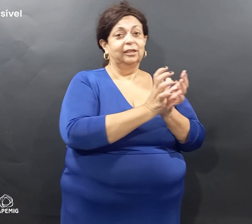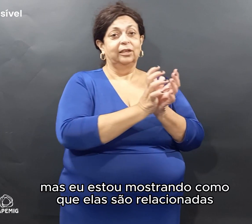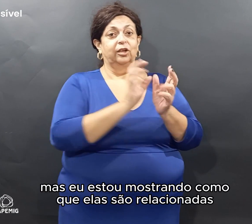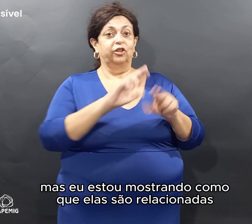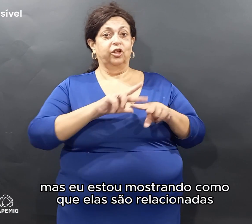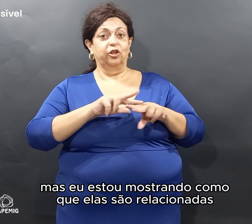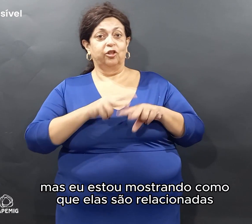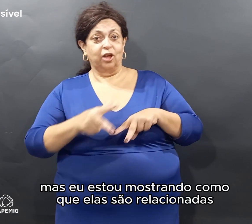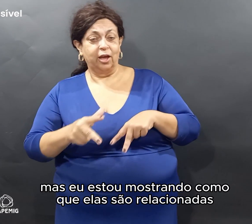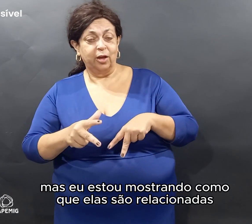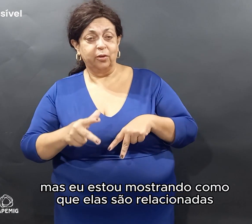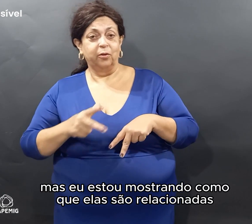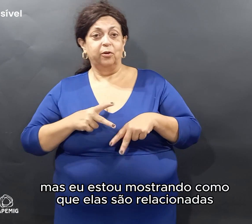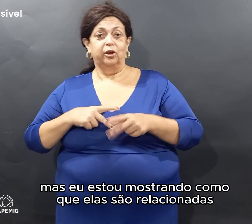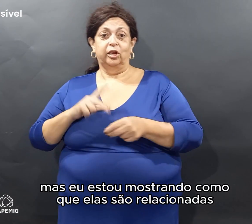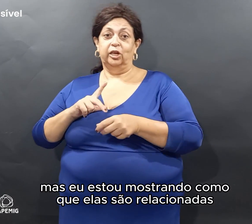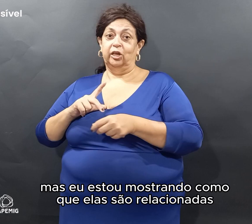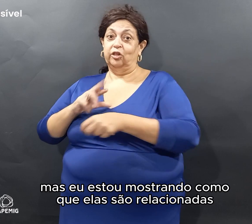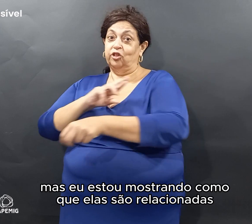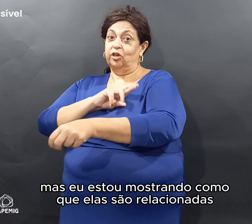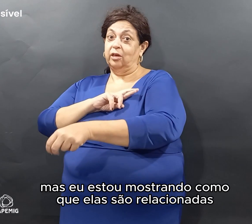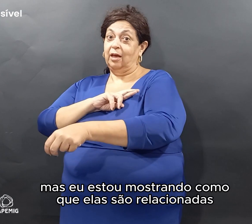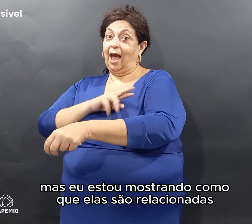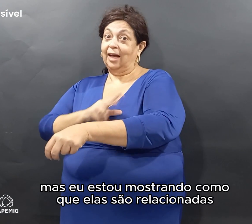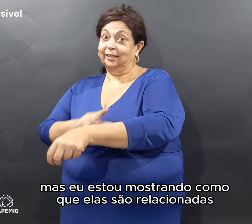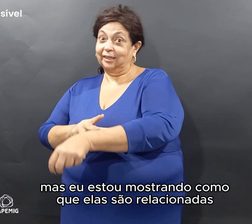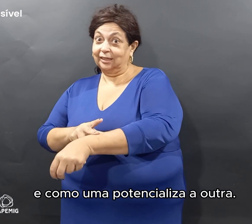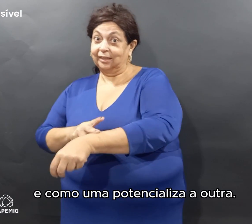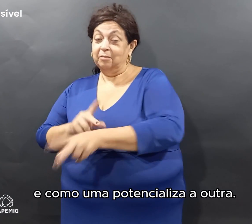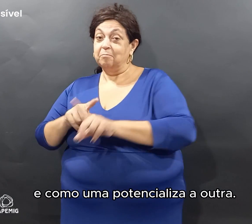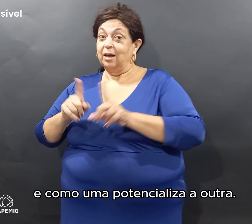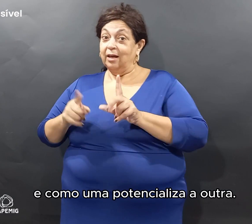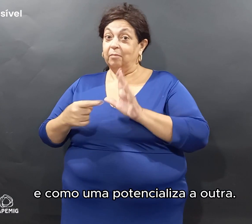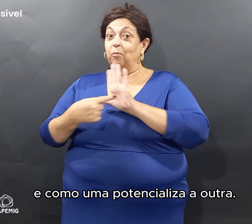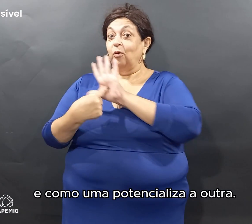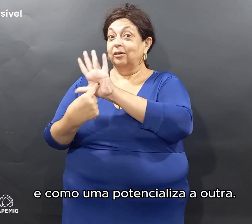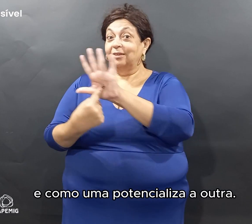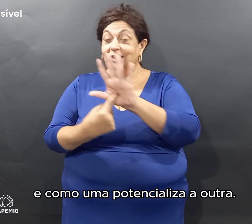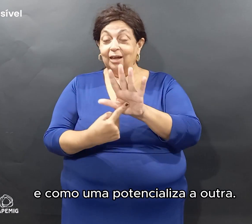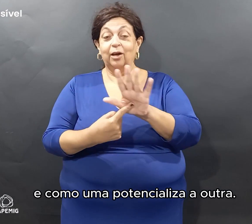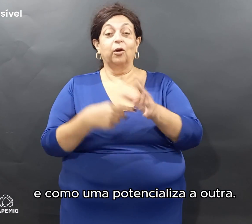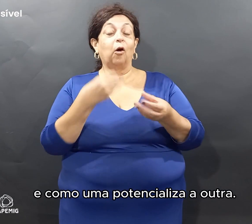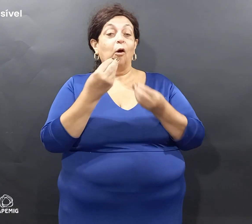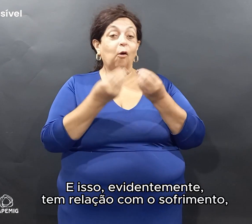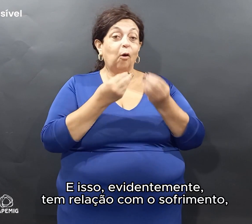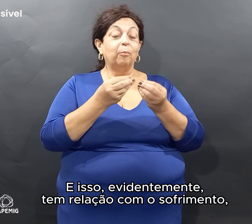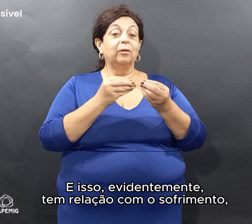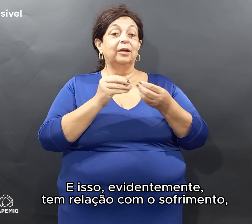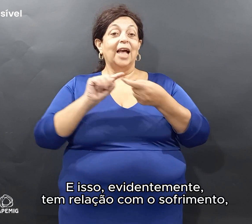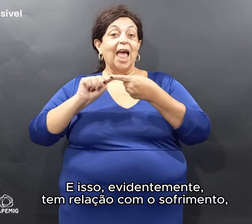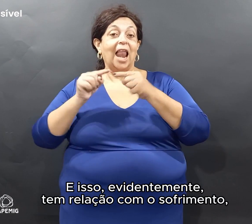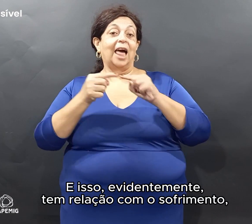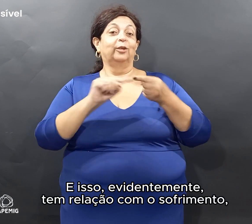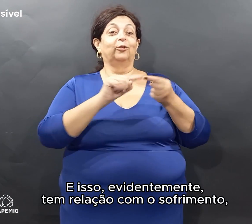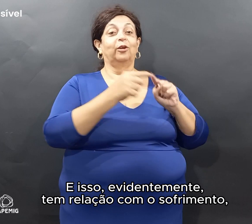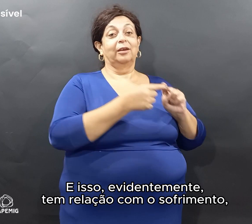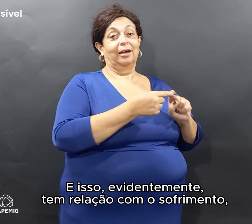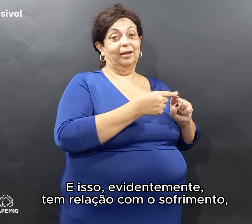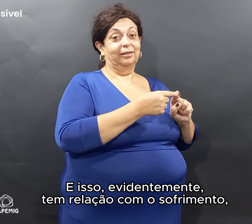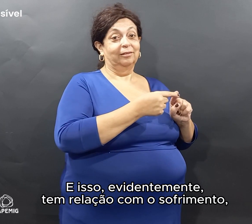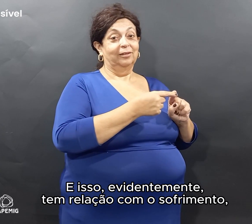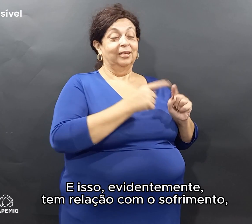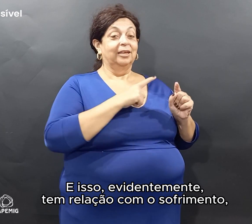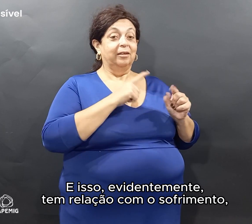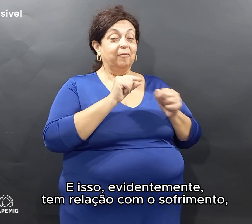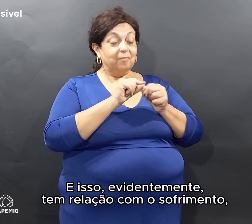raça, mas eu estou mostrando como que elas são relacionadas e como uma potencializa a outra. E isso, evidentemente, tem